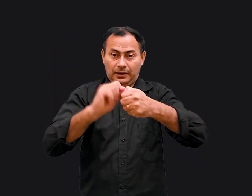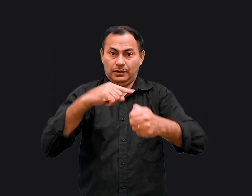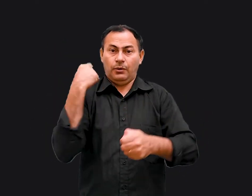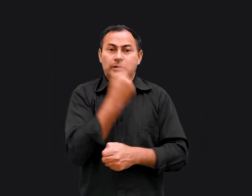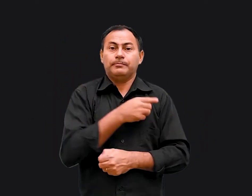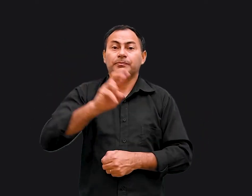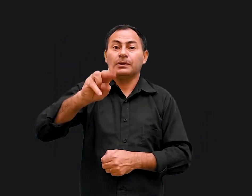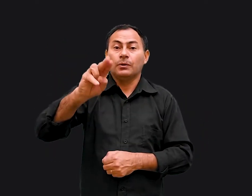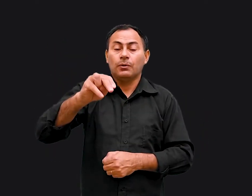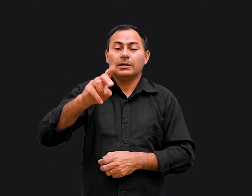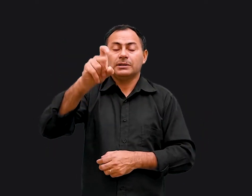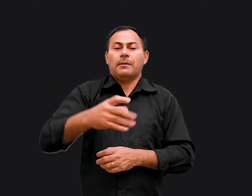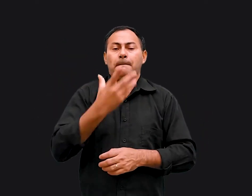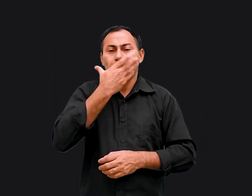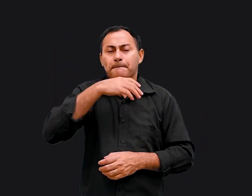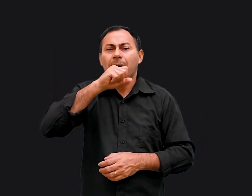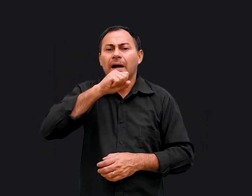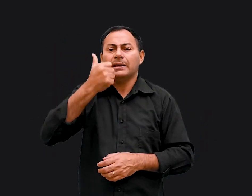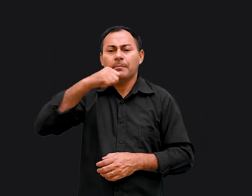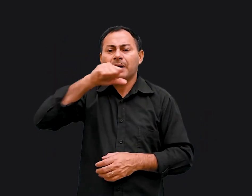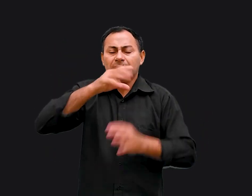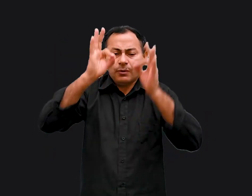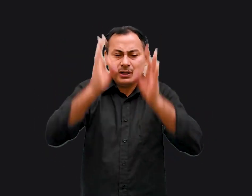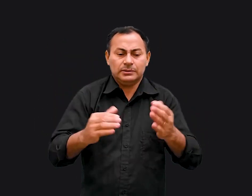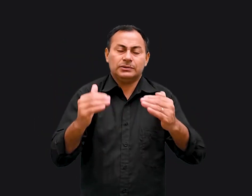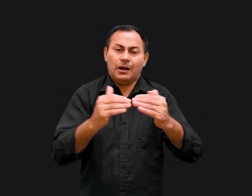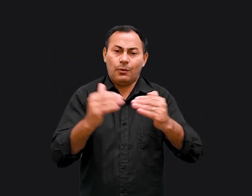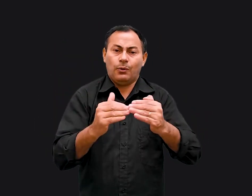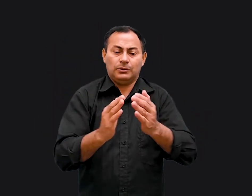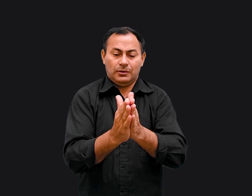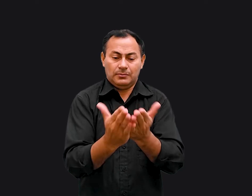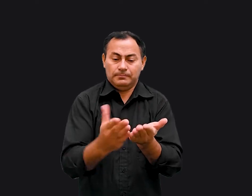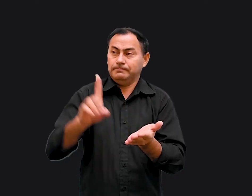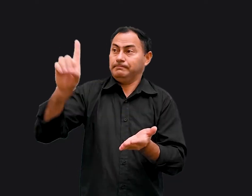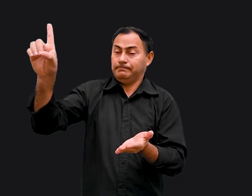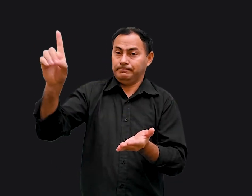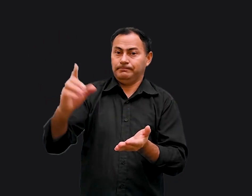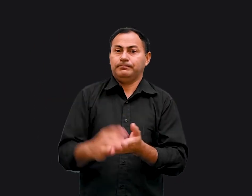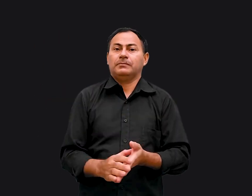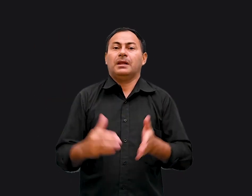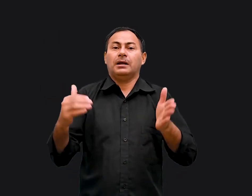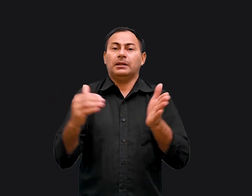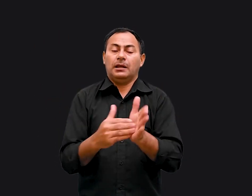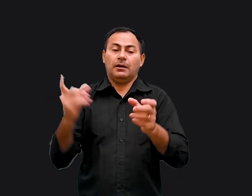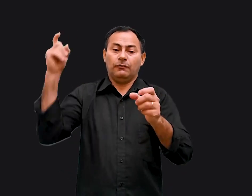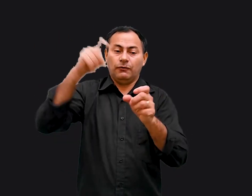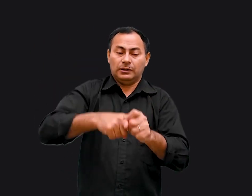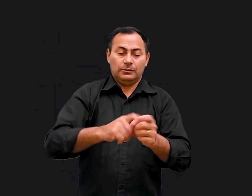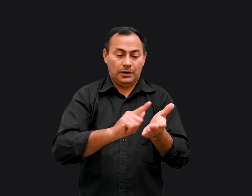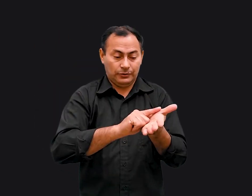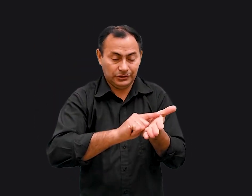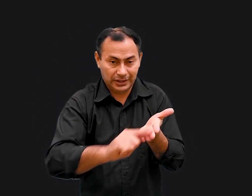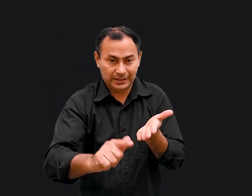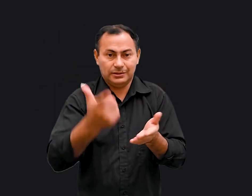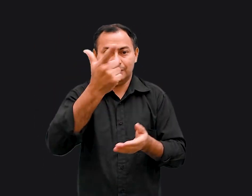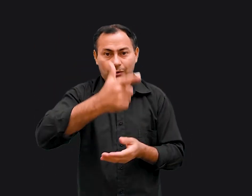Nunca seremos pais adequados sem, de acordo com as Escrituras, até que voltemos ao Gênesis